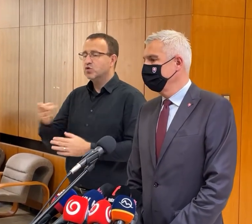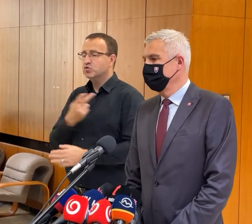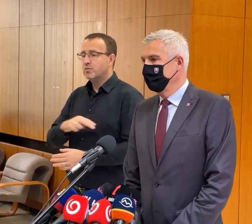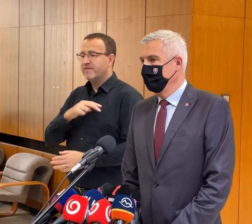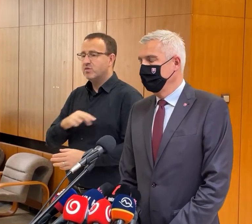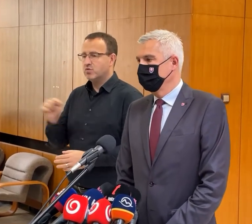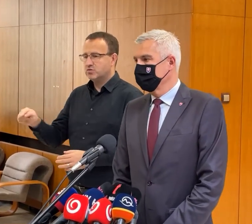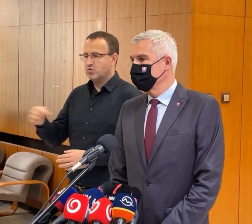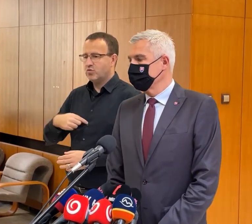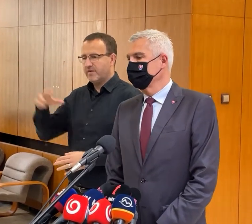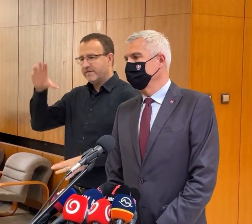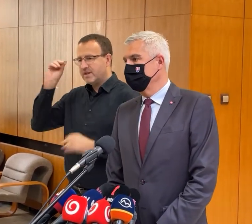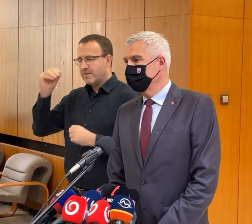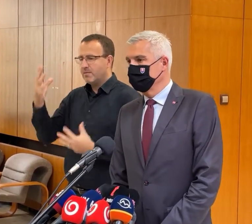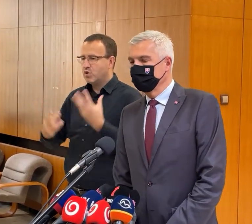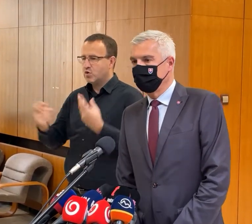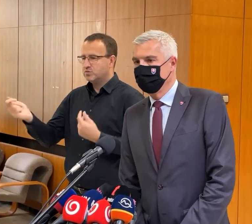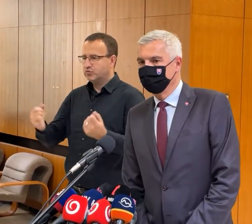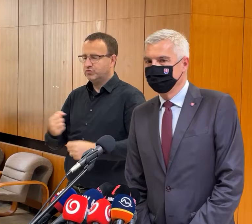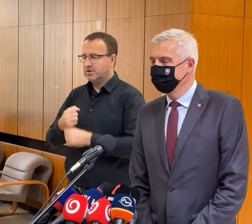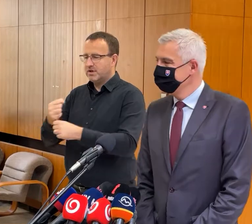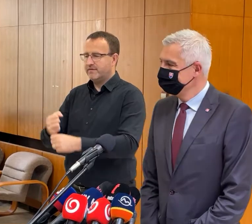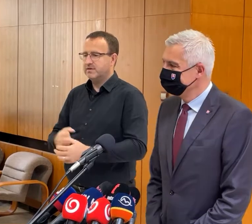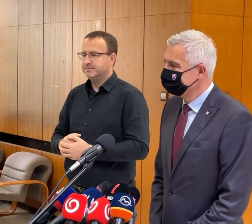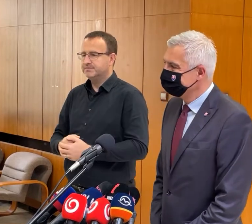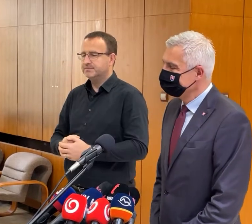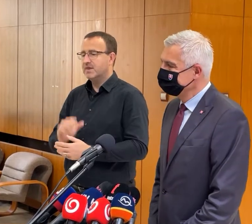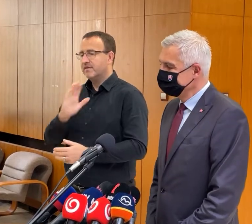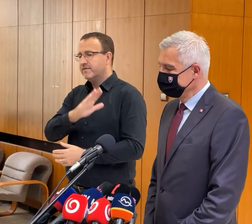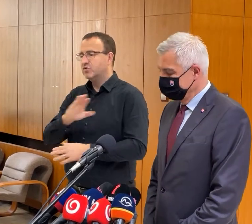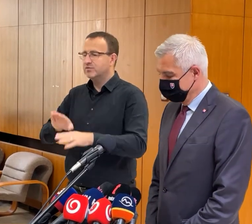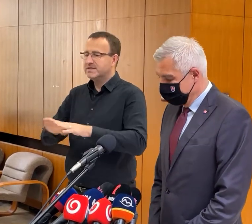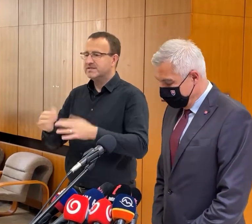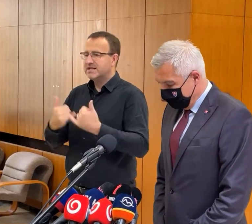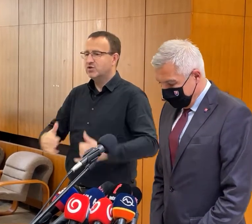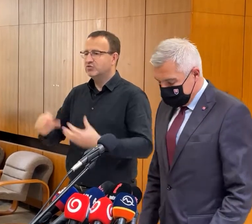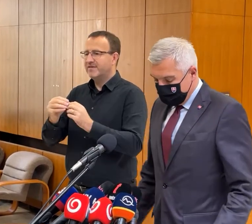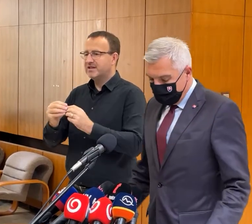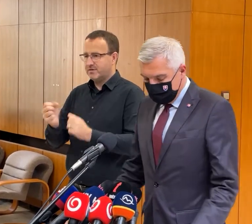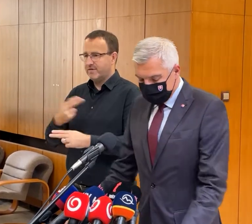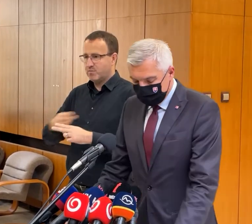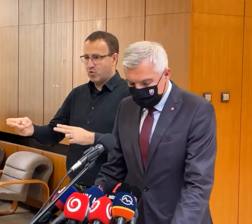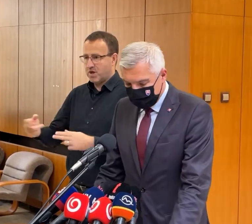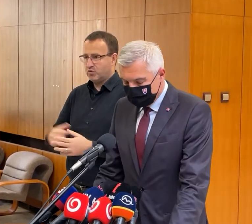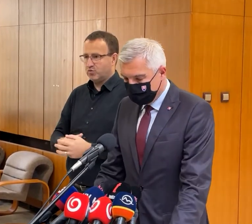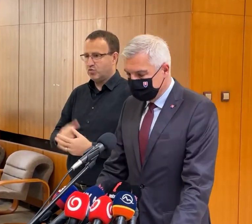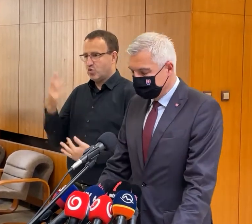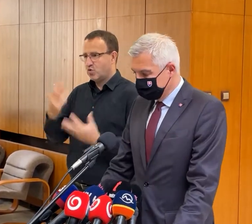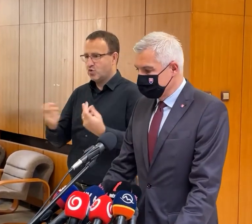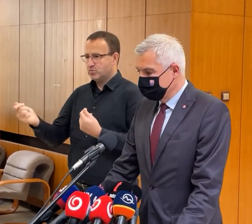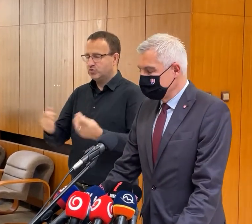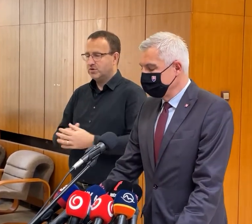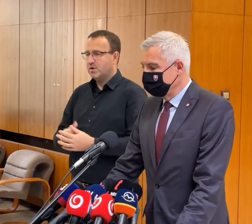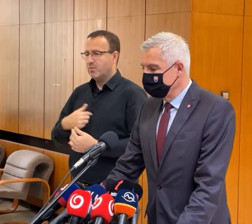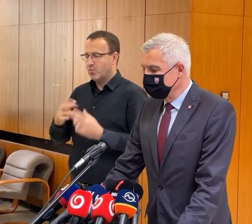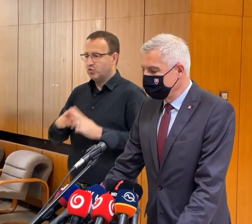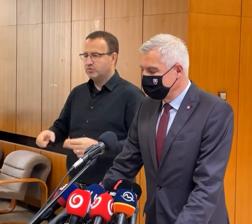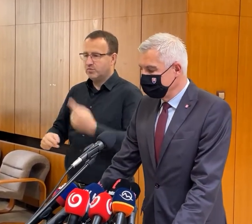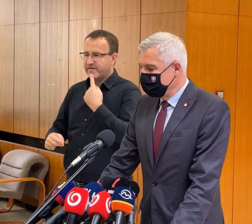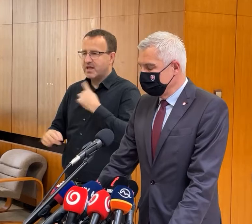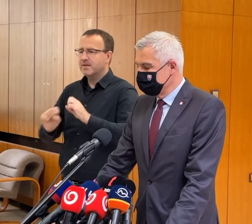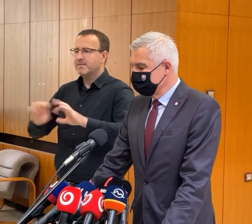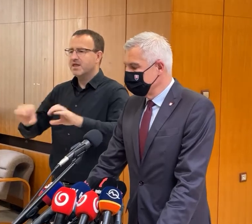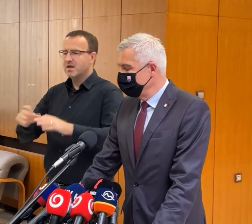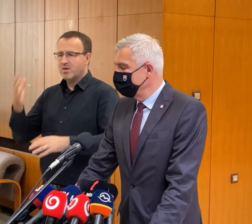takto vnímam rozpočet, ktorý je navrhnutý. Za váš rezort je to v poriadku? Za môj rezort môžem povedať to, čo som už aj pre